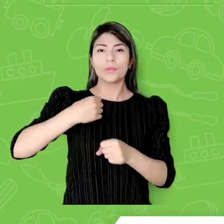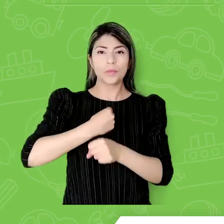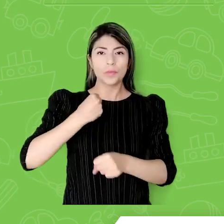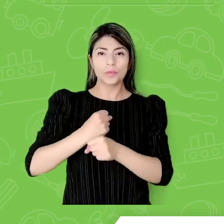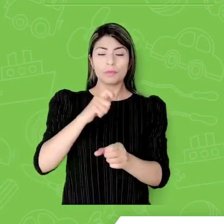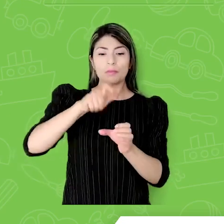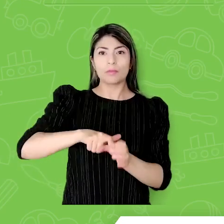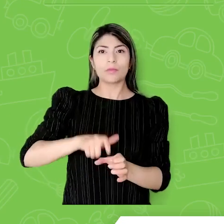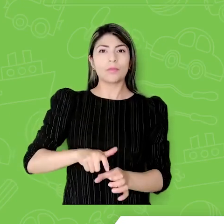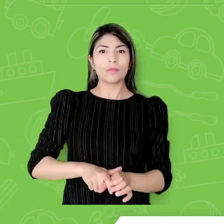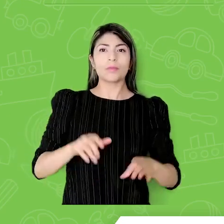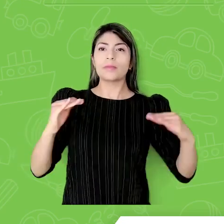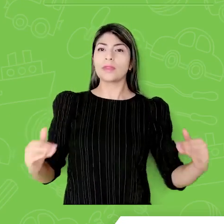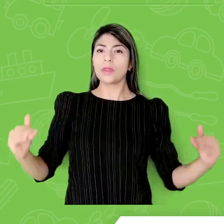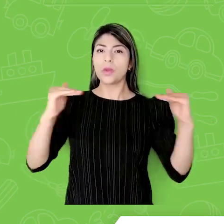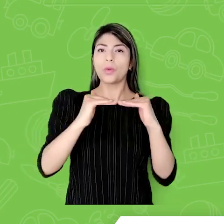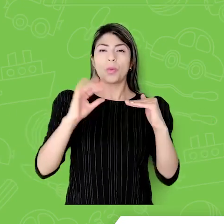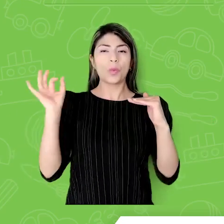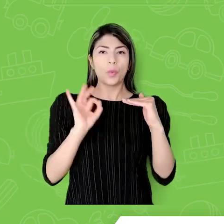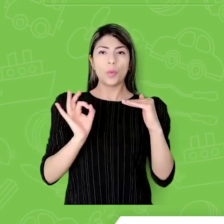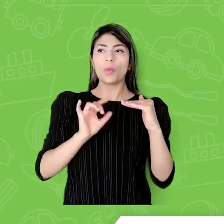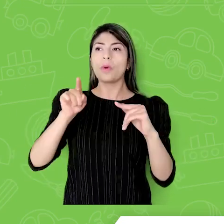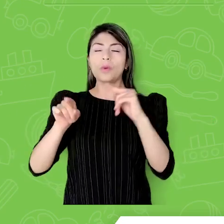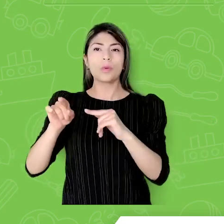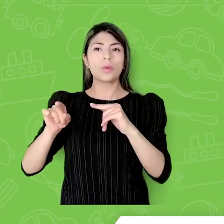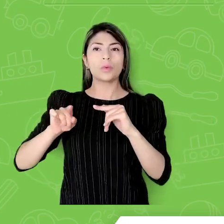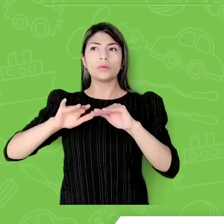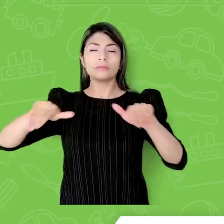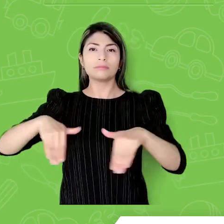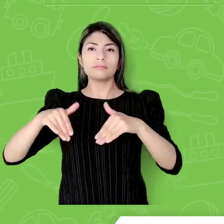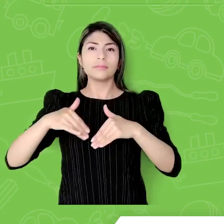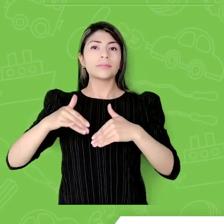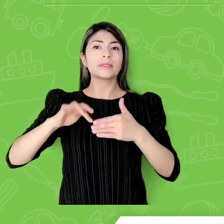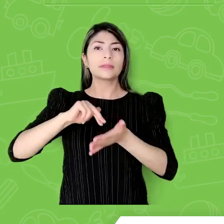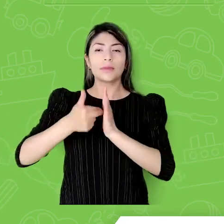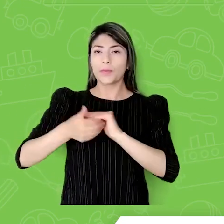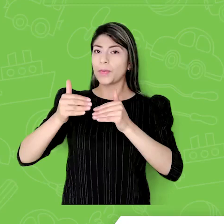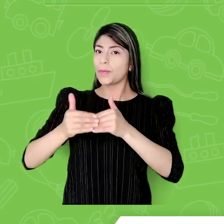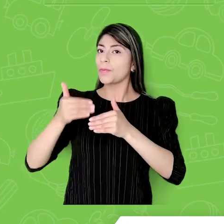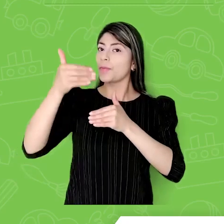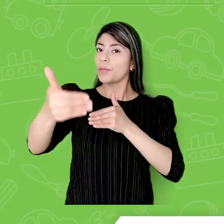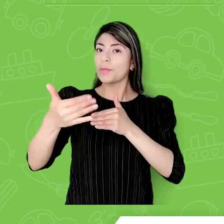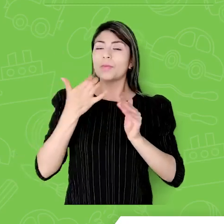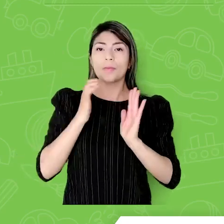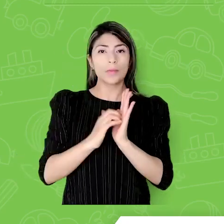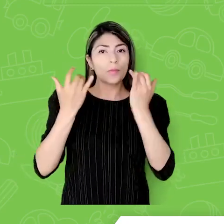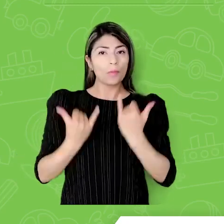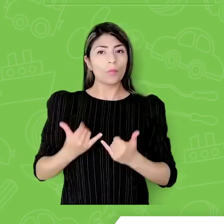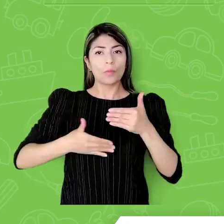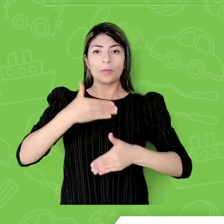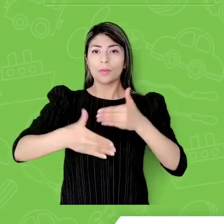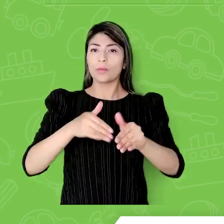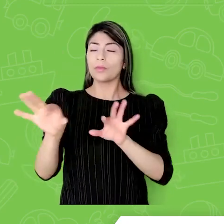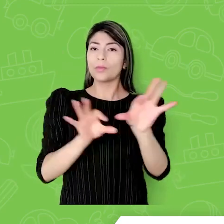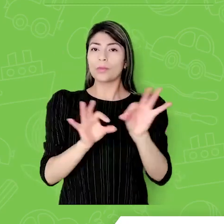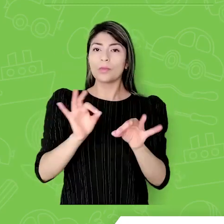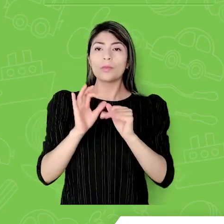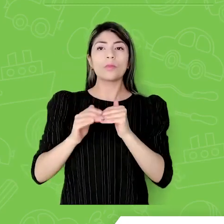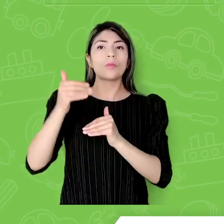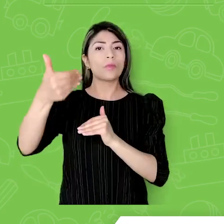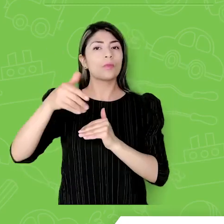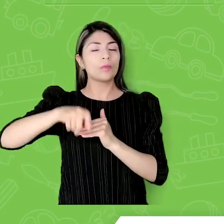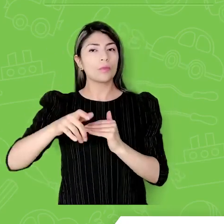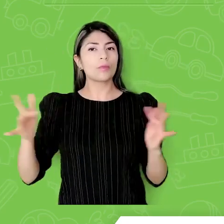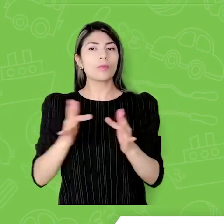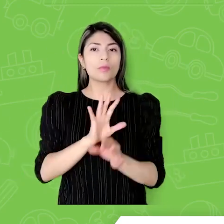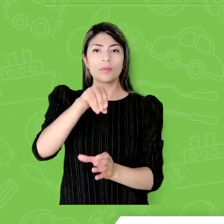definitivas de empleos iguales o equivalentes no convocados, que surjan con posterioridad a la convocatoria del presente proceso de selección